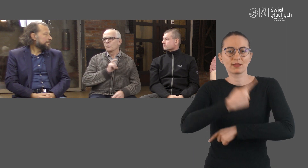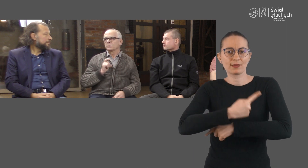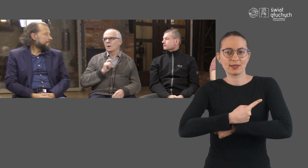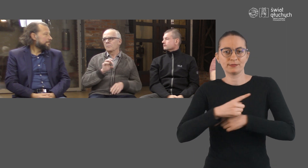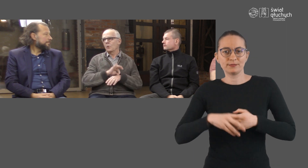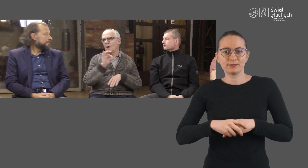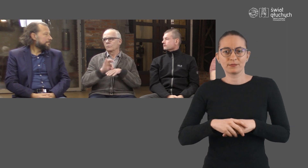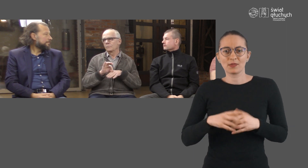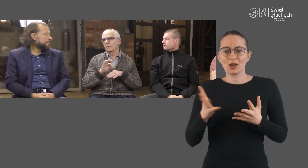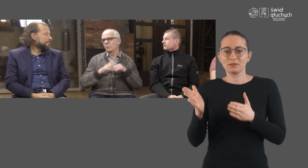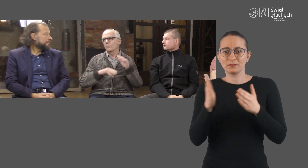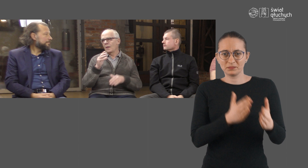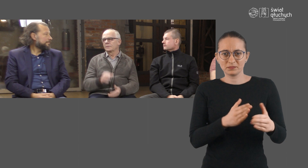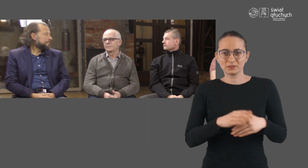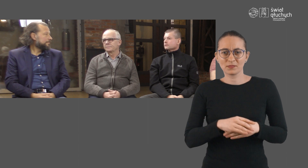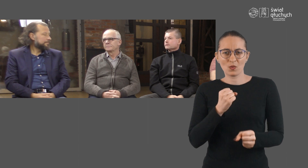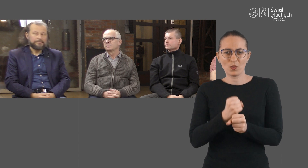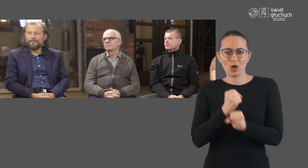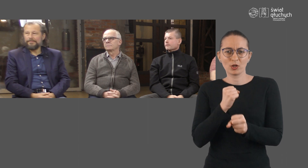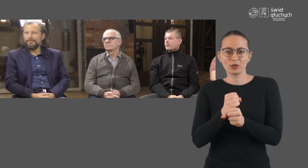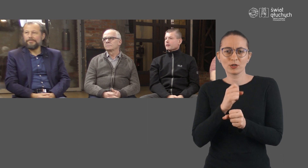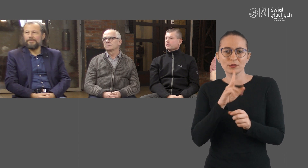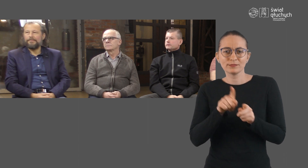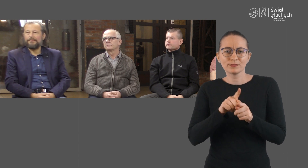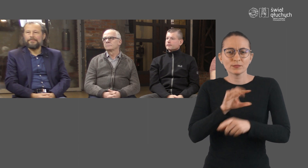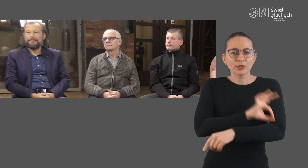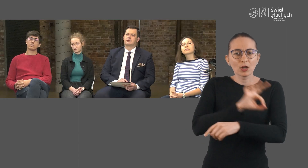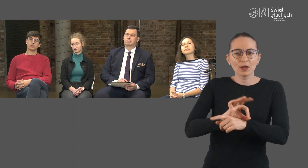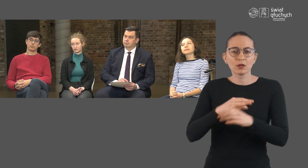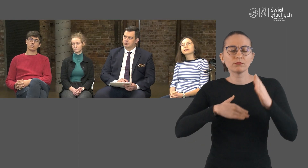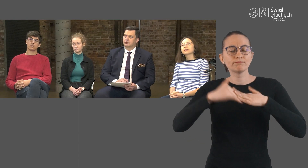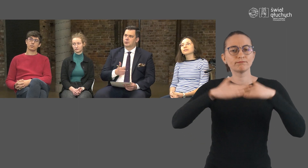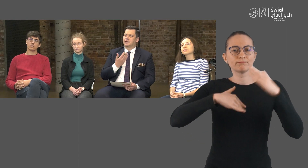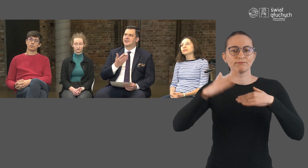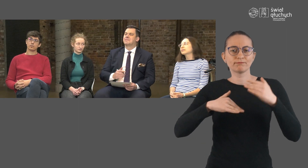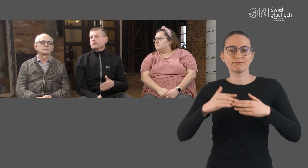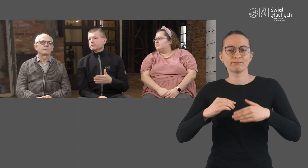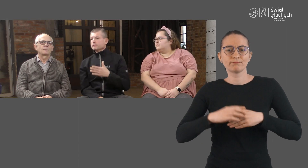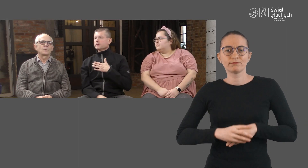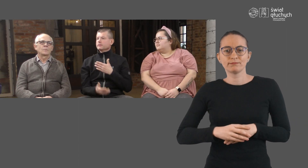następnie pracowałem w biurze projektów budowlanych.